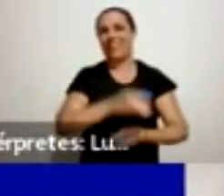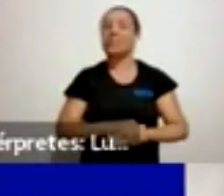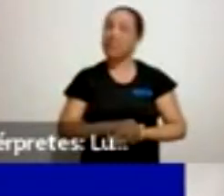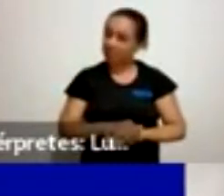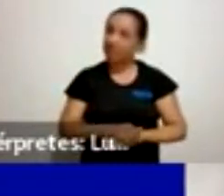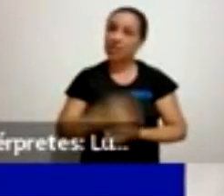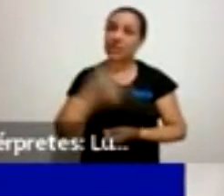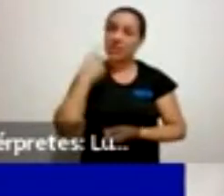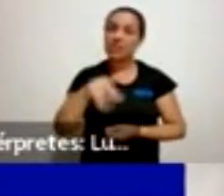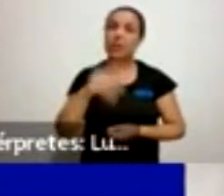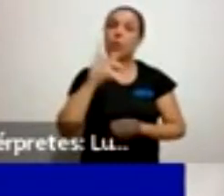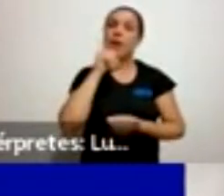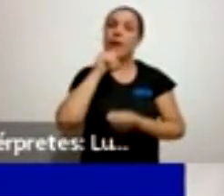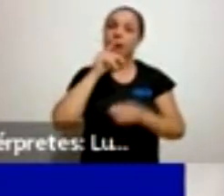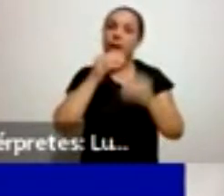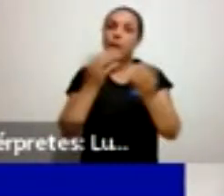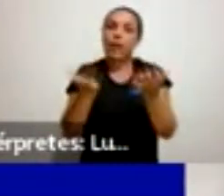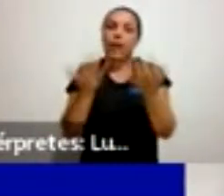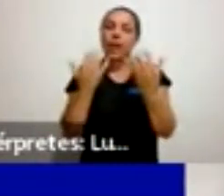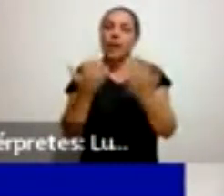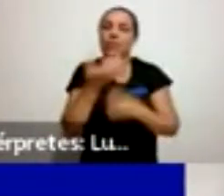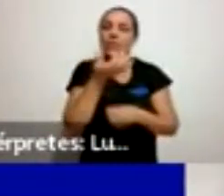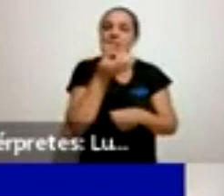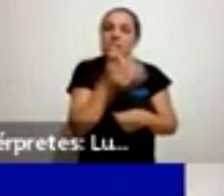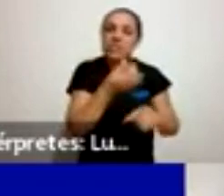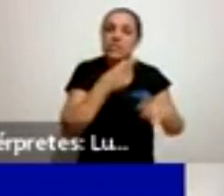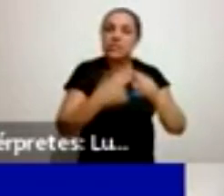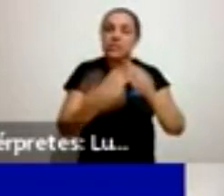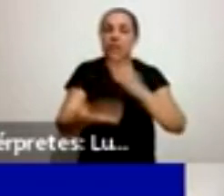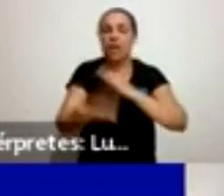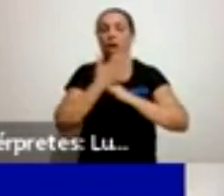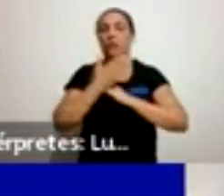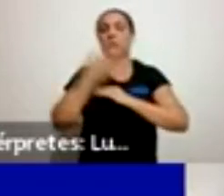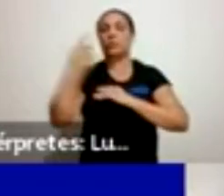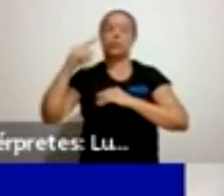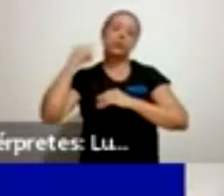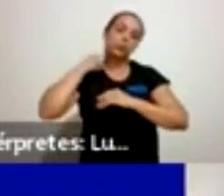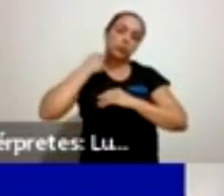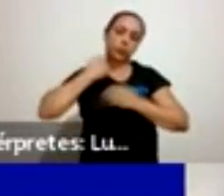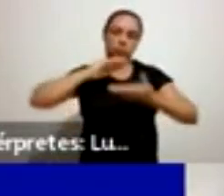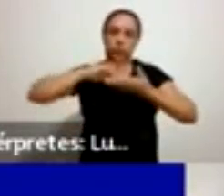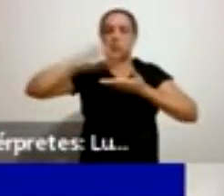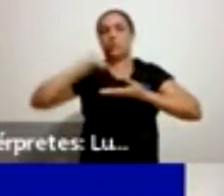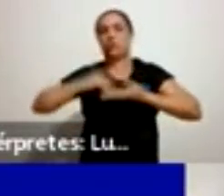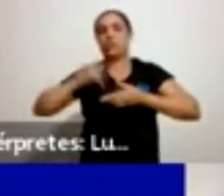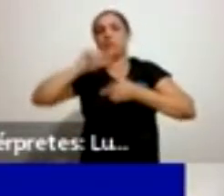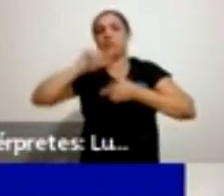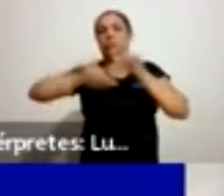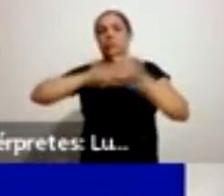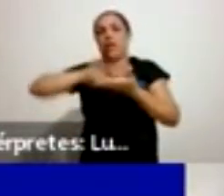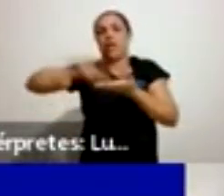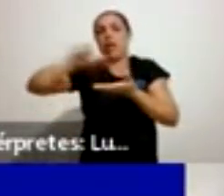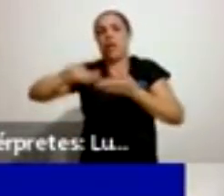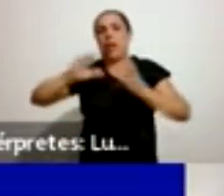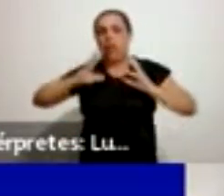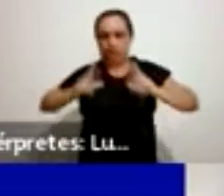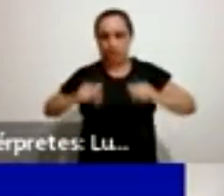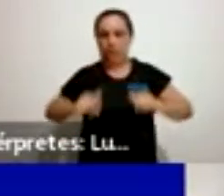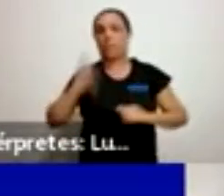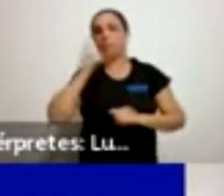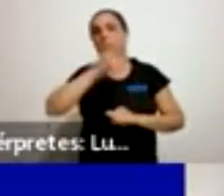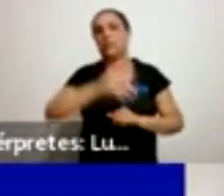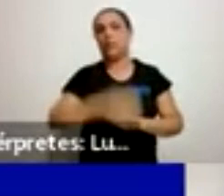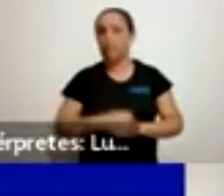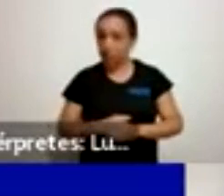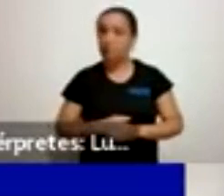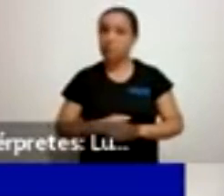a acidez e vai reduzir o excesso de radicais livres, melhorando assim o seu organismo. E por isso ele é isento de registro pela